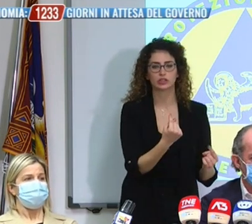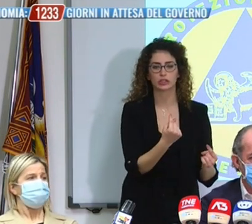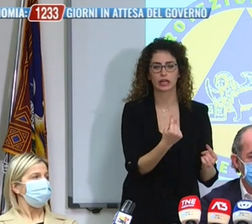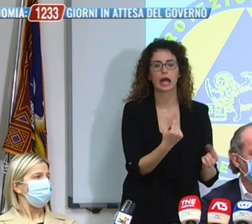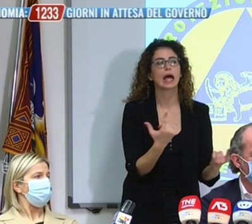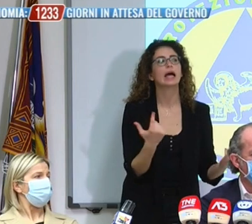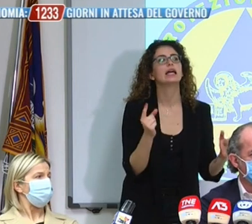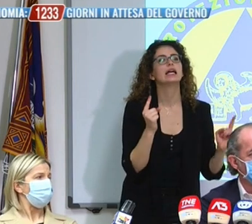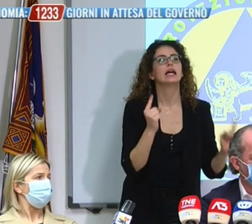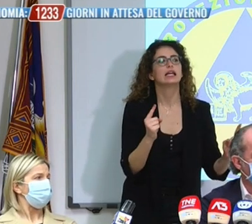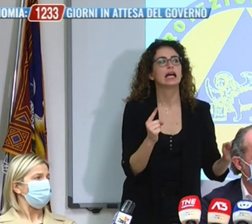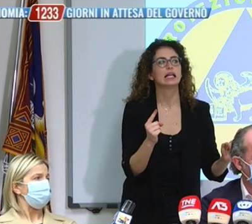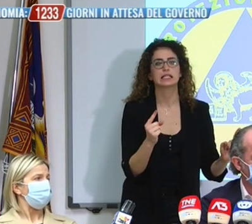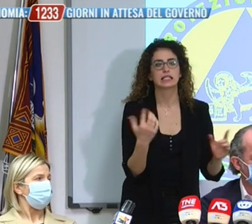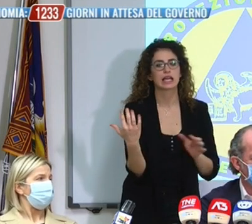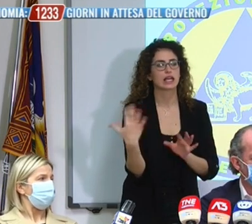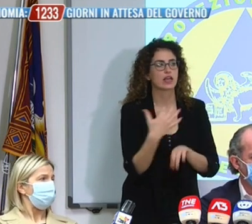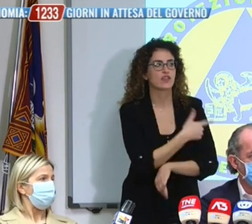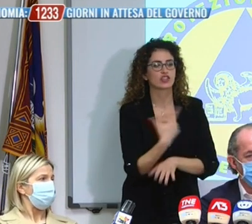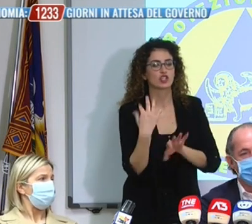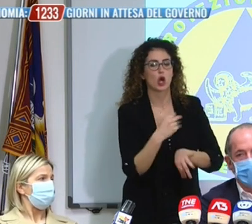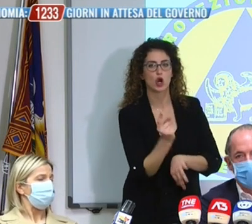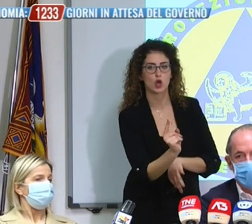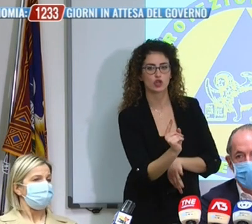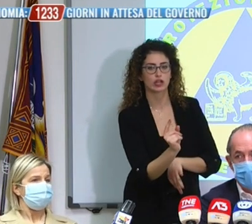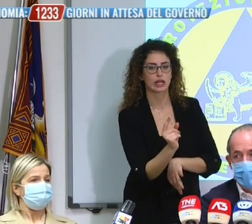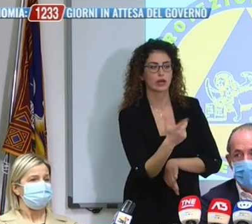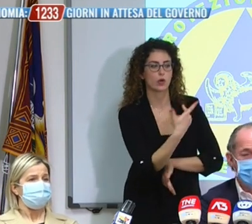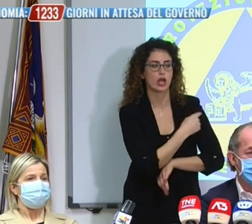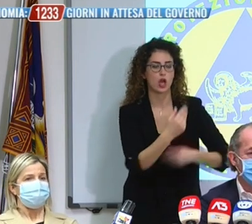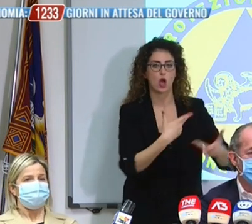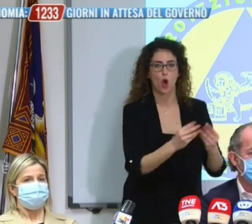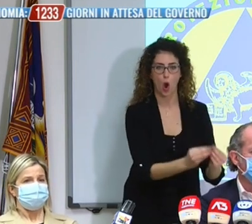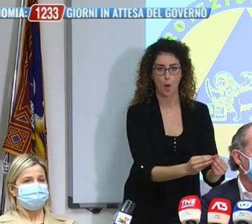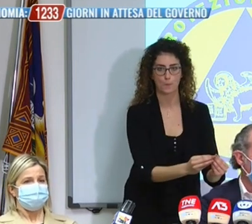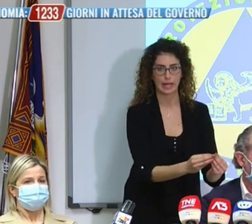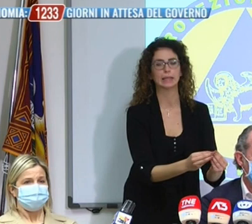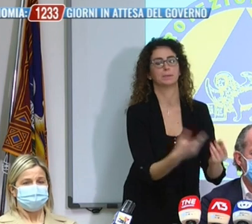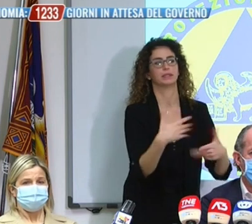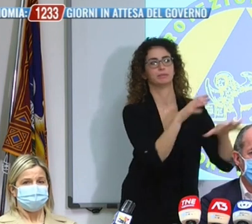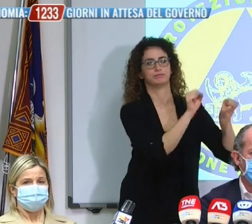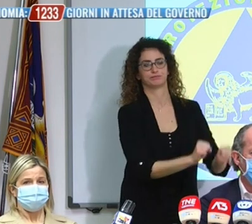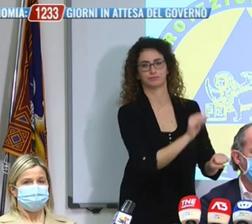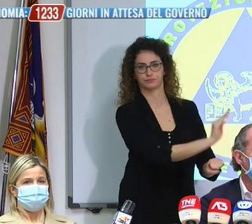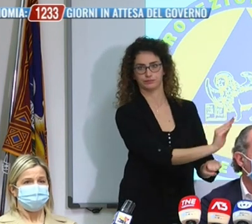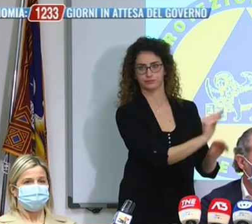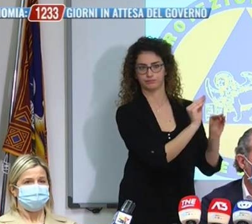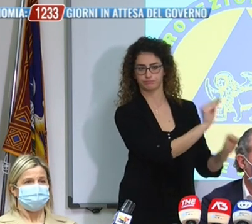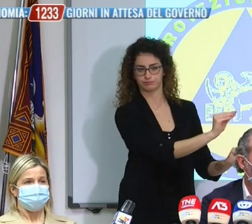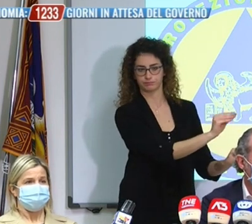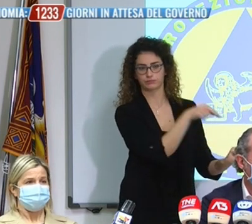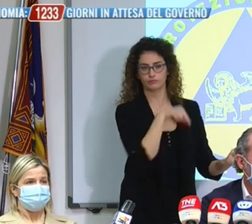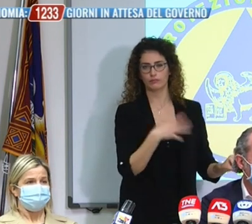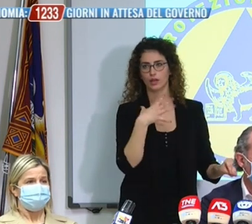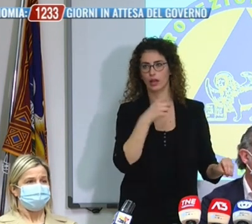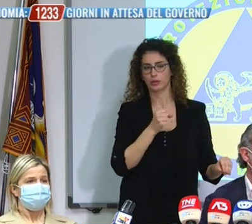poi non ci sono, come facciamo a chiudere le vaccinazioni? E quindi si è accantonato. Oggi si è deciso di mantenere l'accantonamento